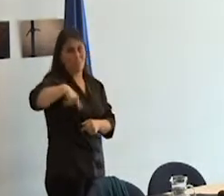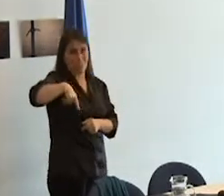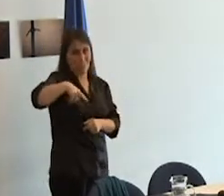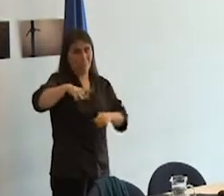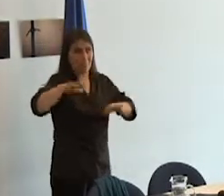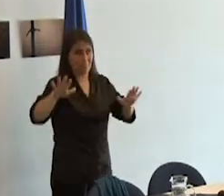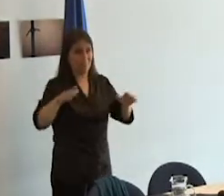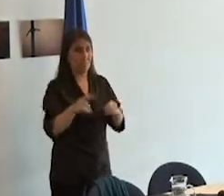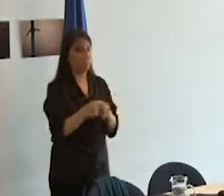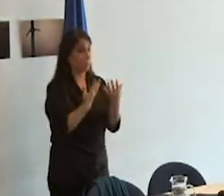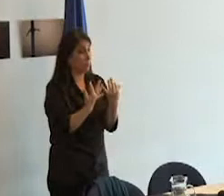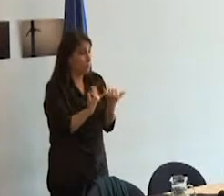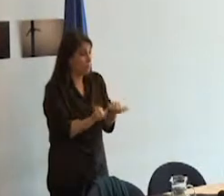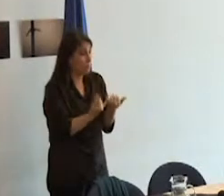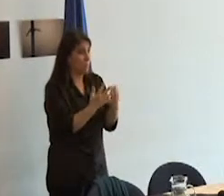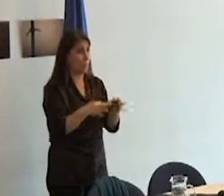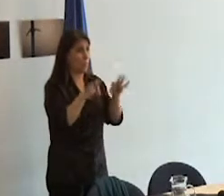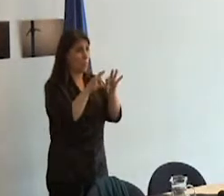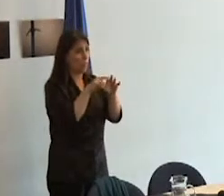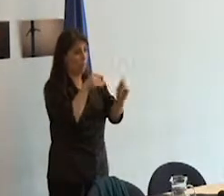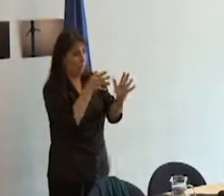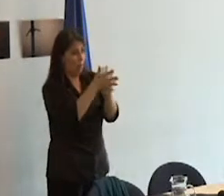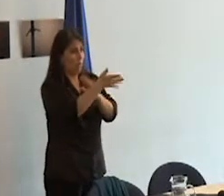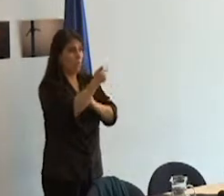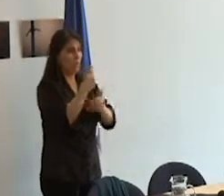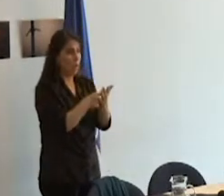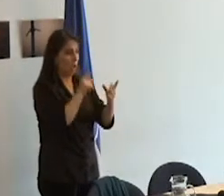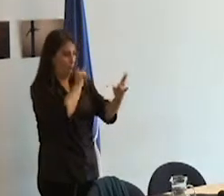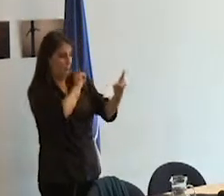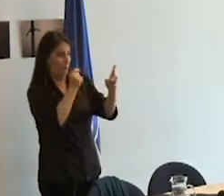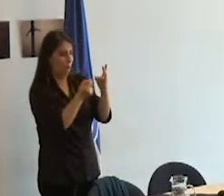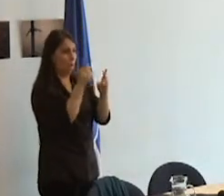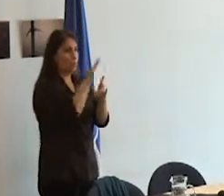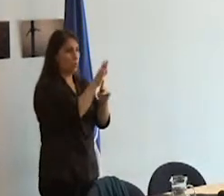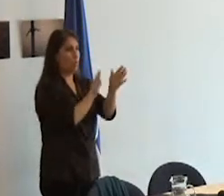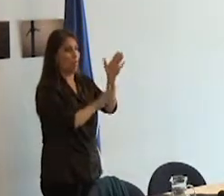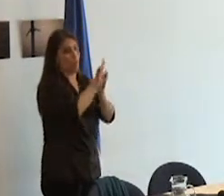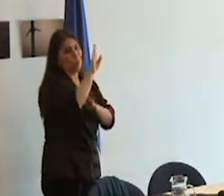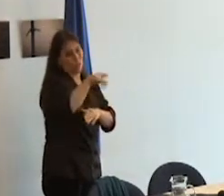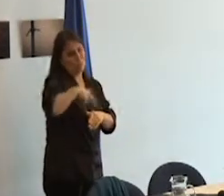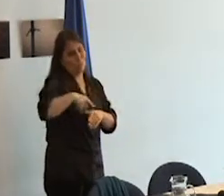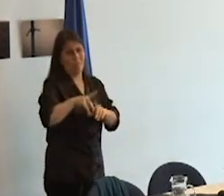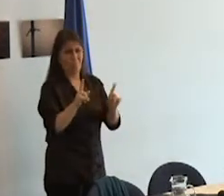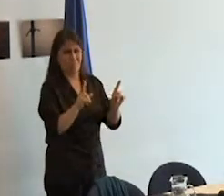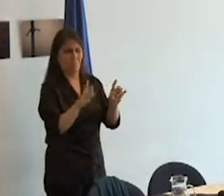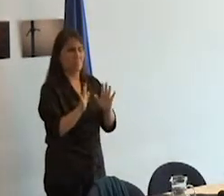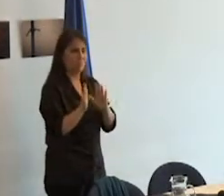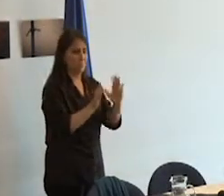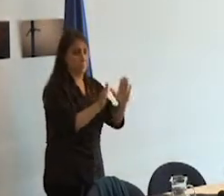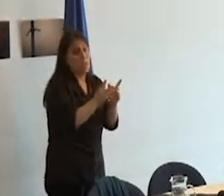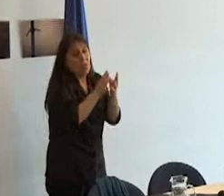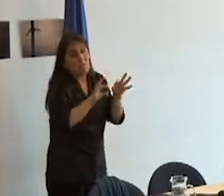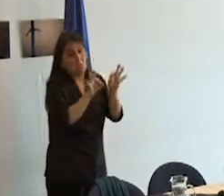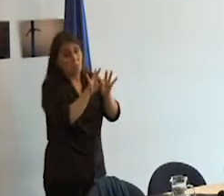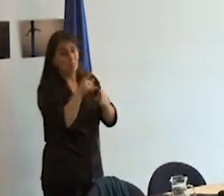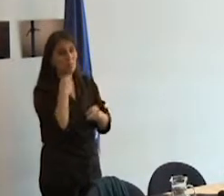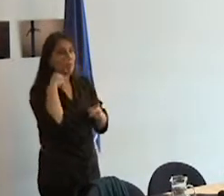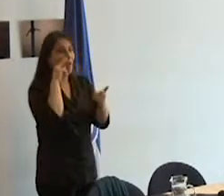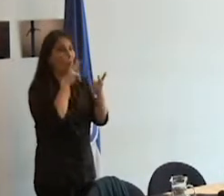es pertinente mencionar acá cómo desde estas iniciales perspectivas se ha desarrollado esta institución, si lo es, sin